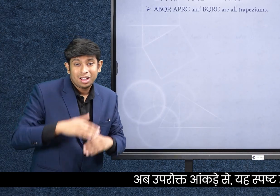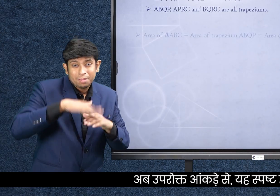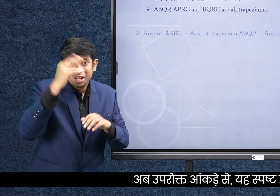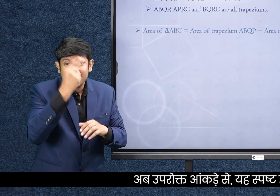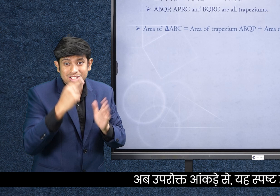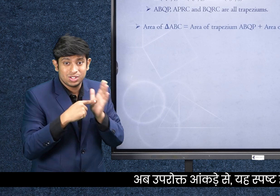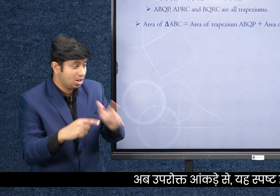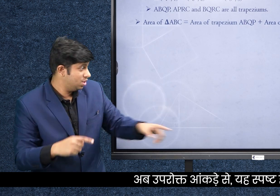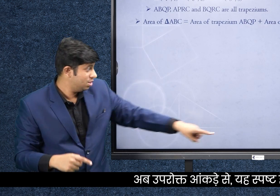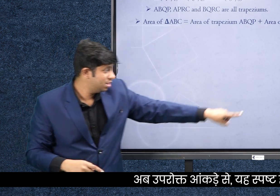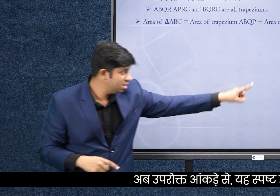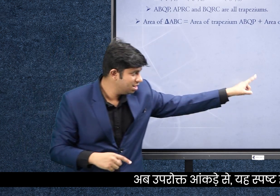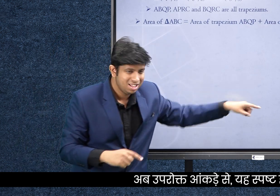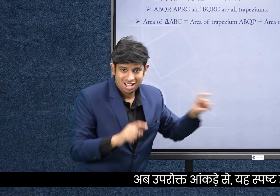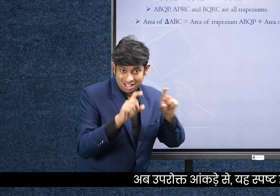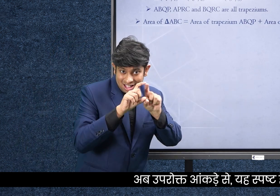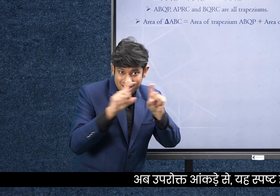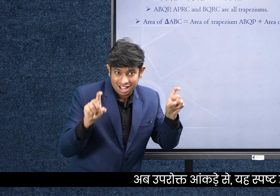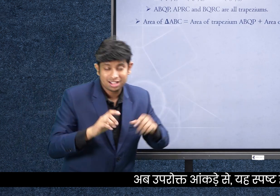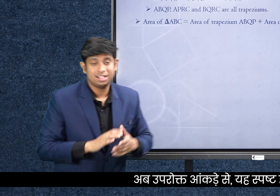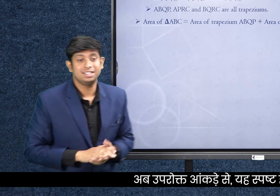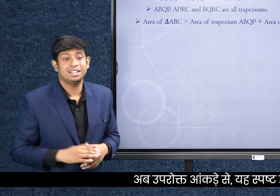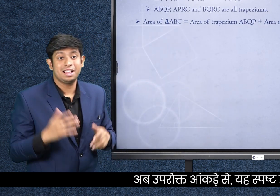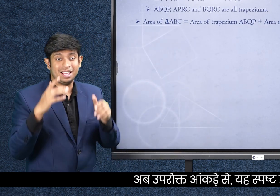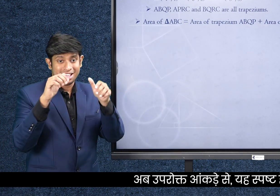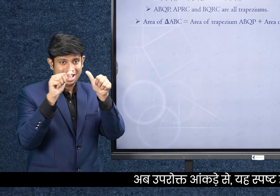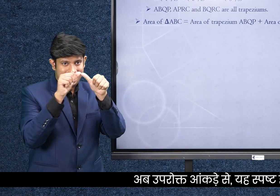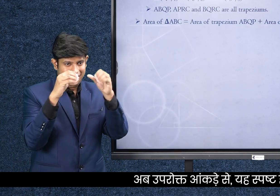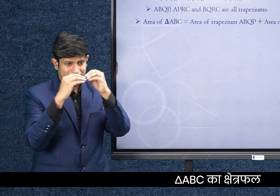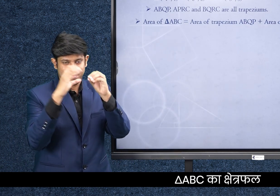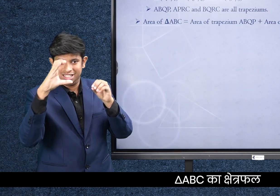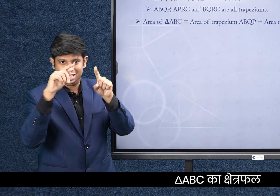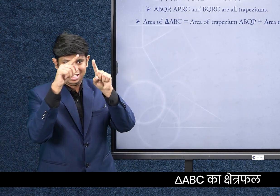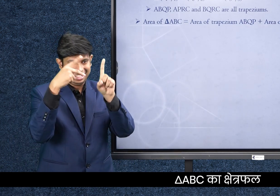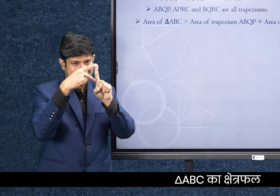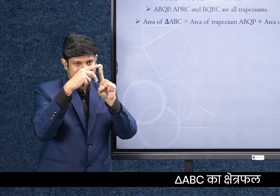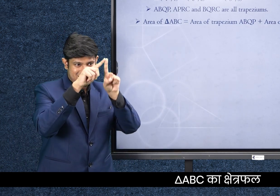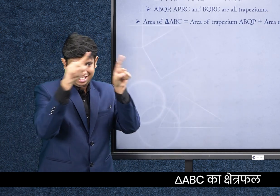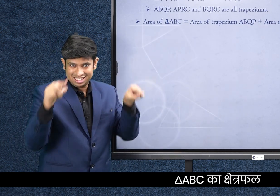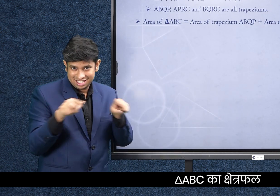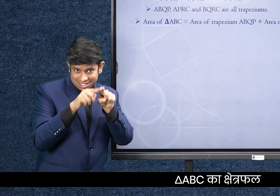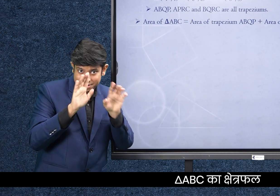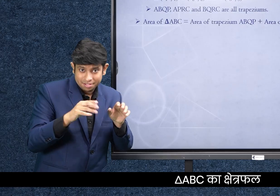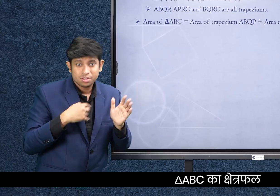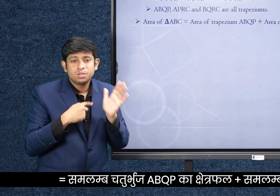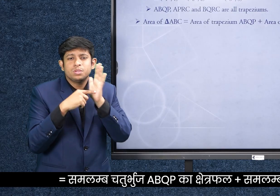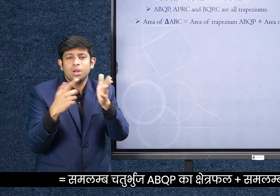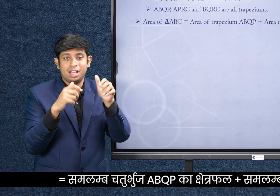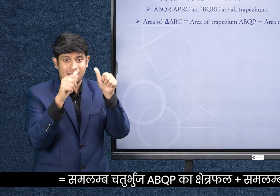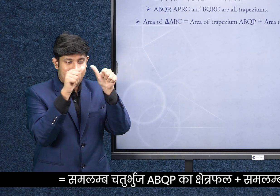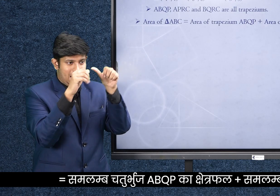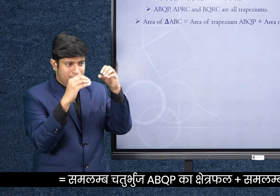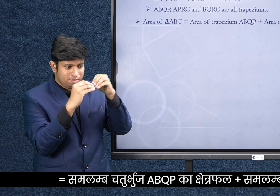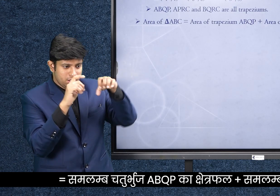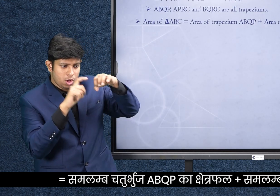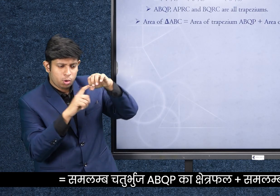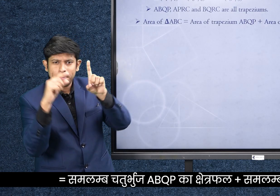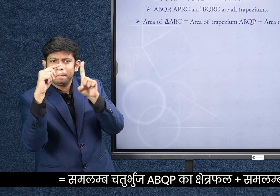अब उपरोक्त आंकड़ों से यह स्पष्ट है कि त्रिभुज एबीसी का क्षेत्रफल इज इक्वल समलंब